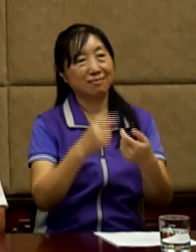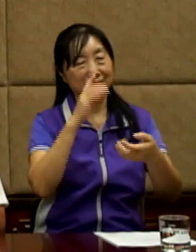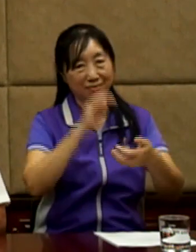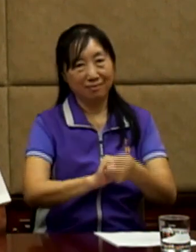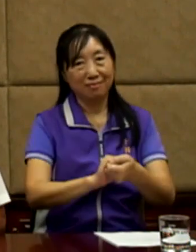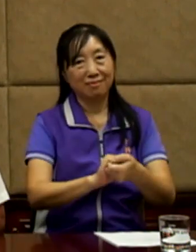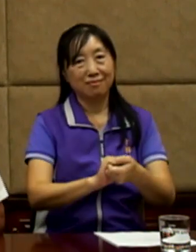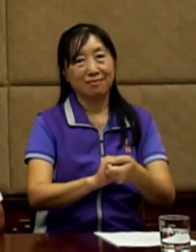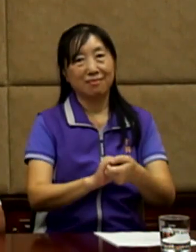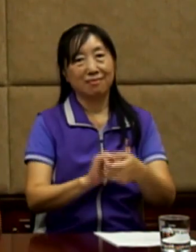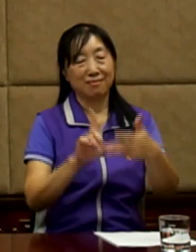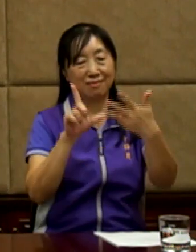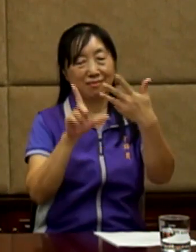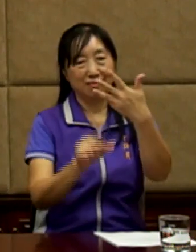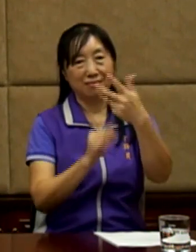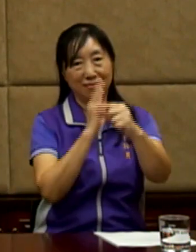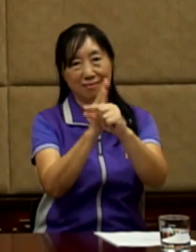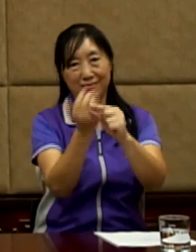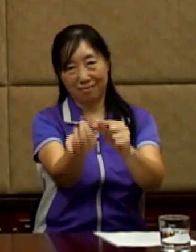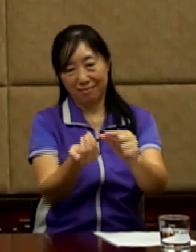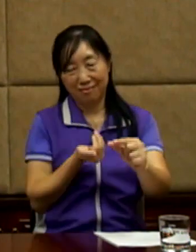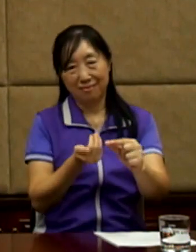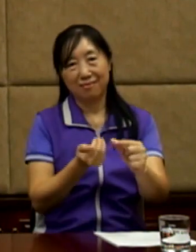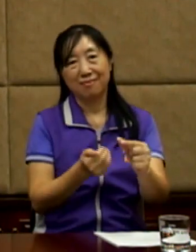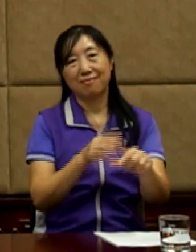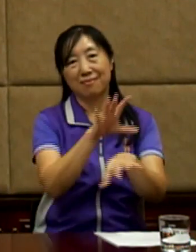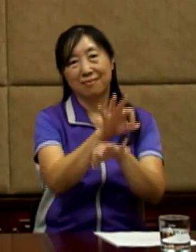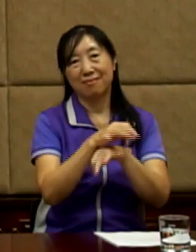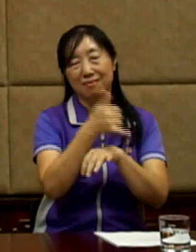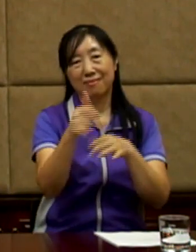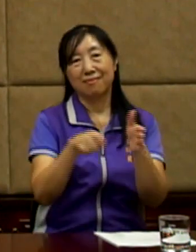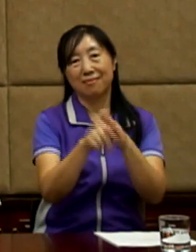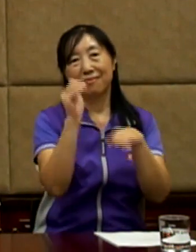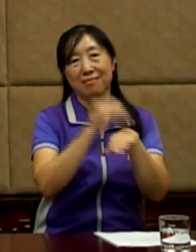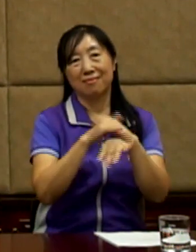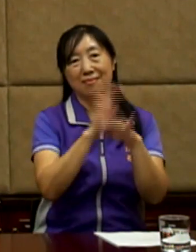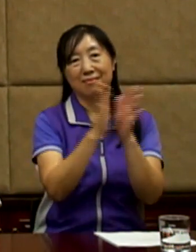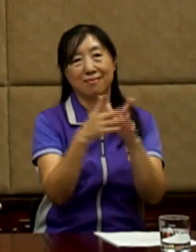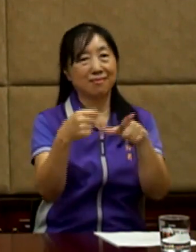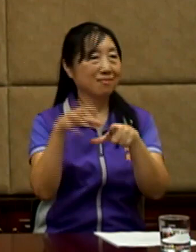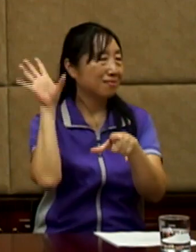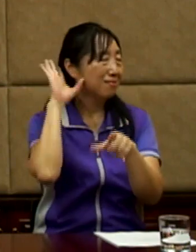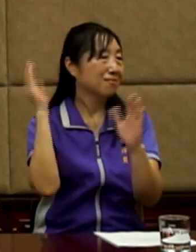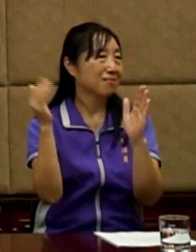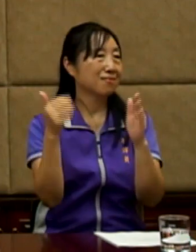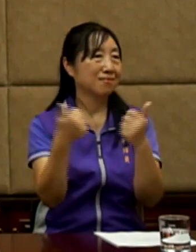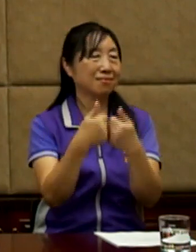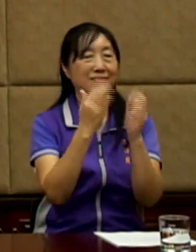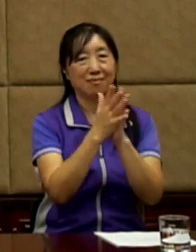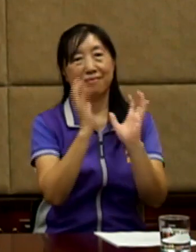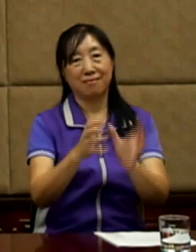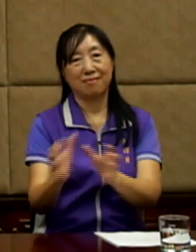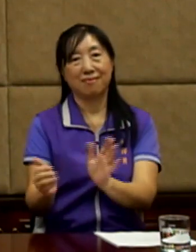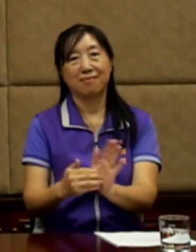在8月中旬之前那个学者专家咨询跟公听会都能办，对，